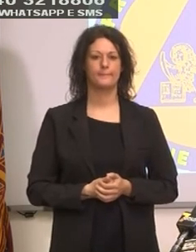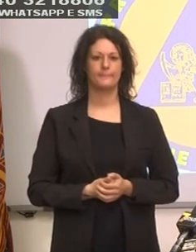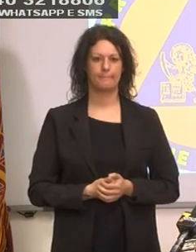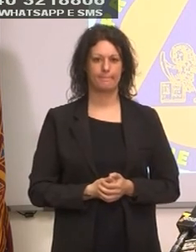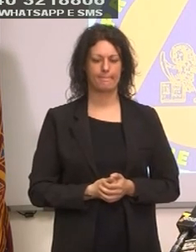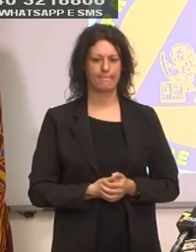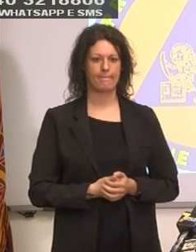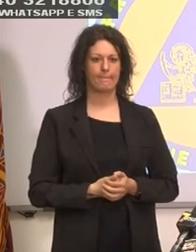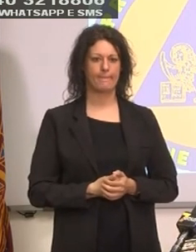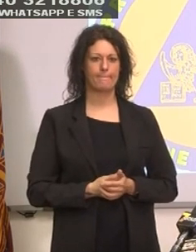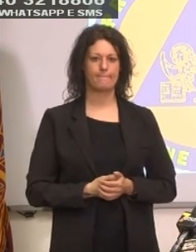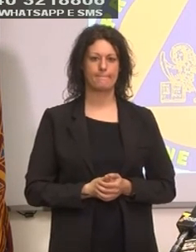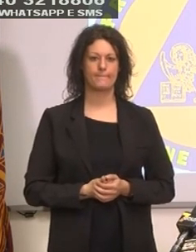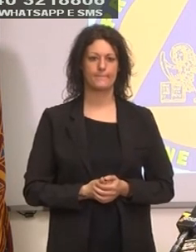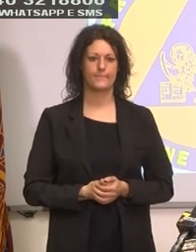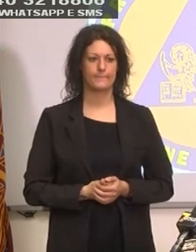fredda.